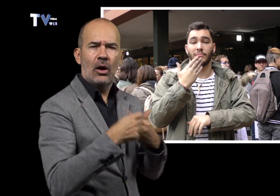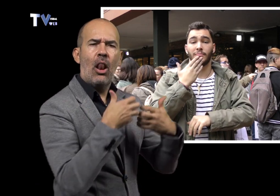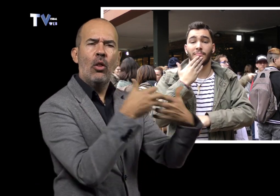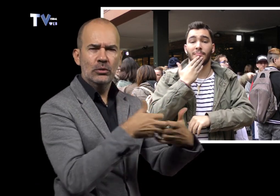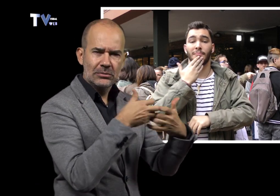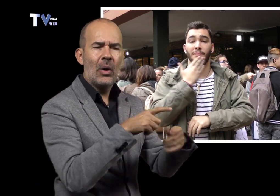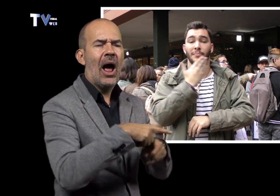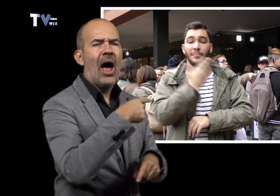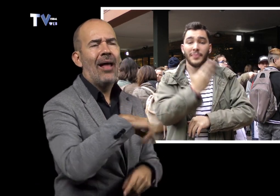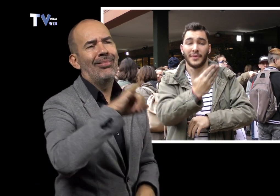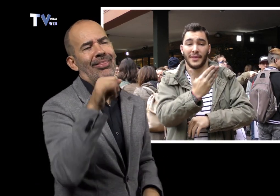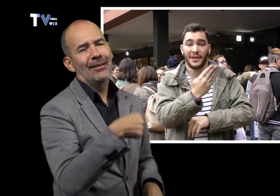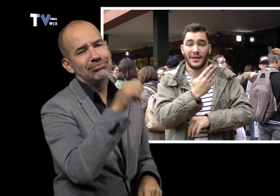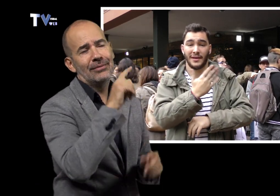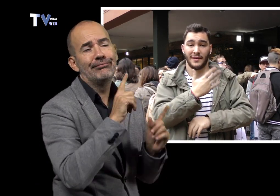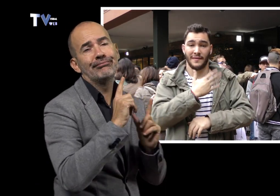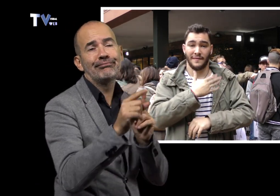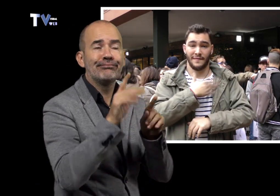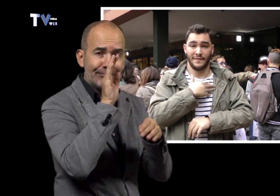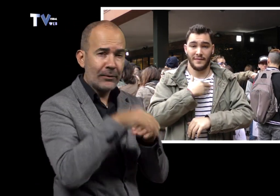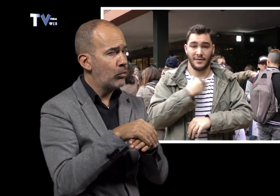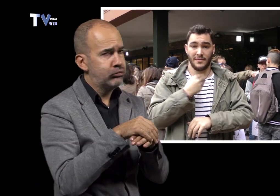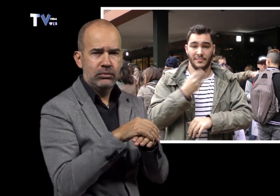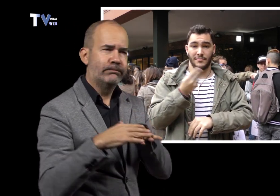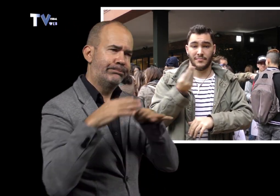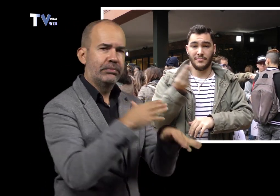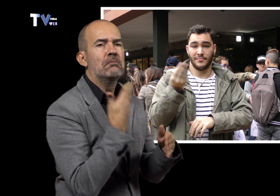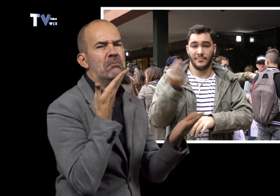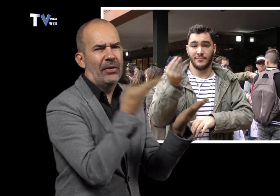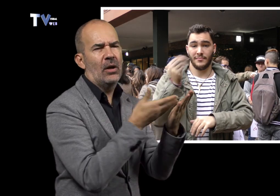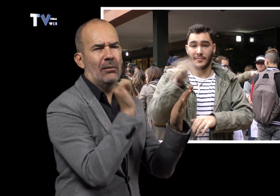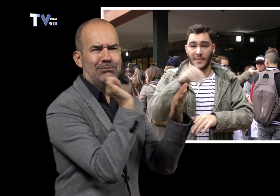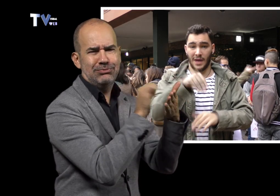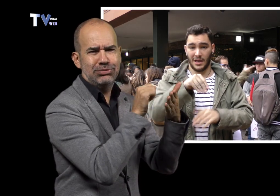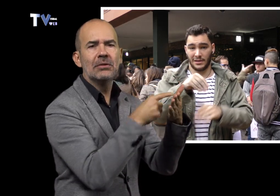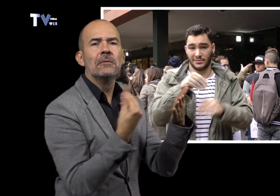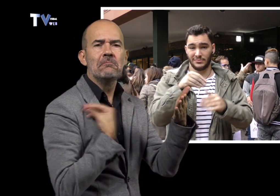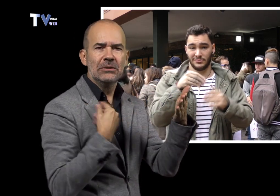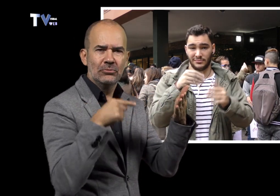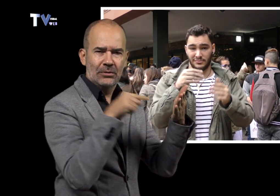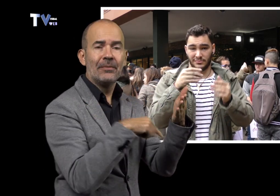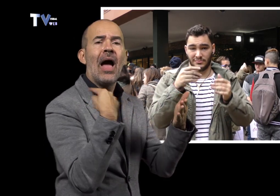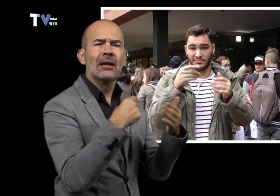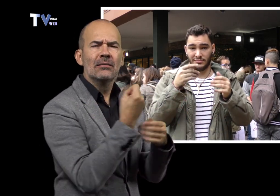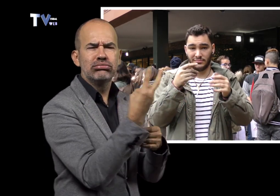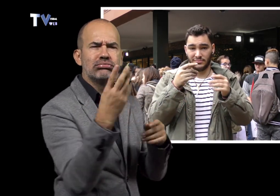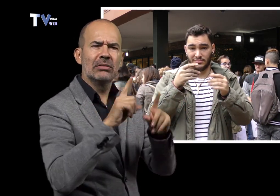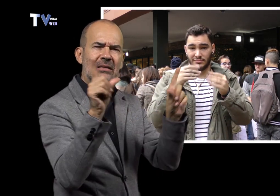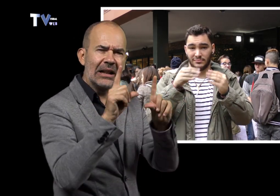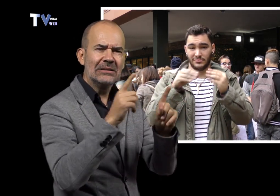signes continua la lluita i no descansa. Tots estem demanant i protestant, com s'ha vist avui a la manifestació. Han